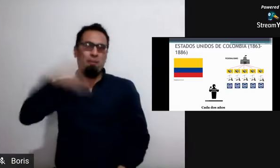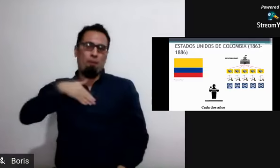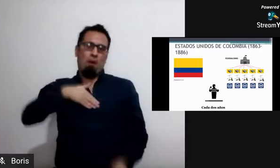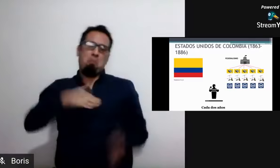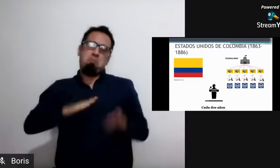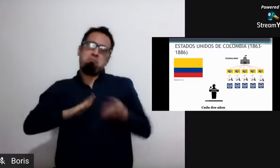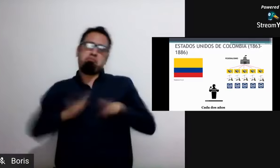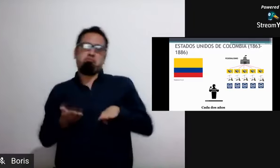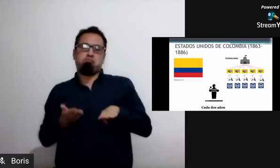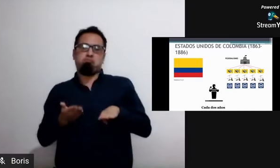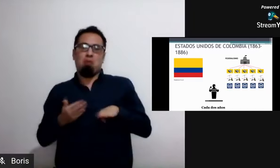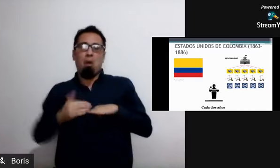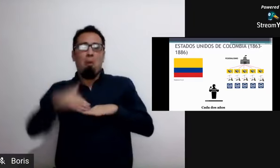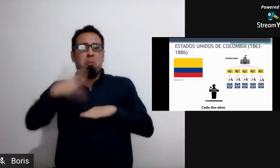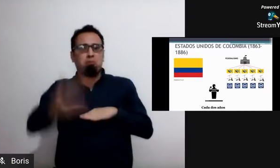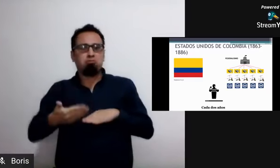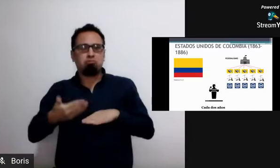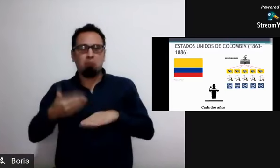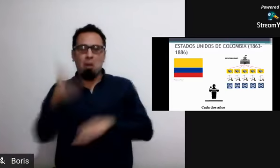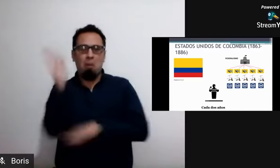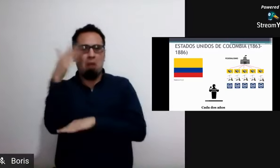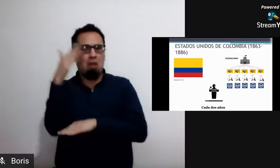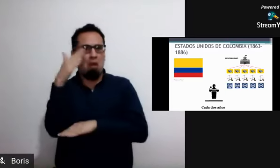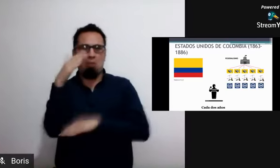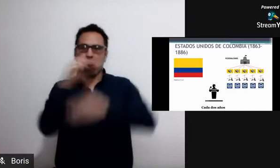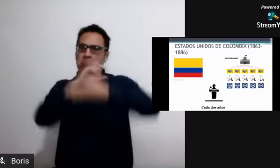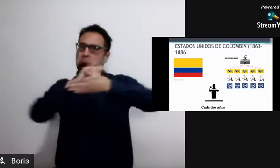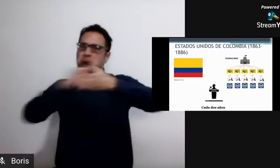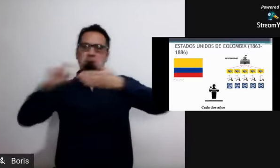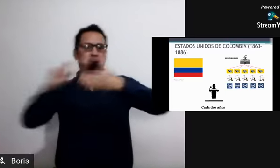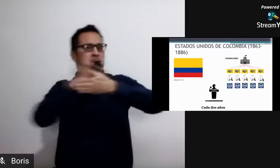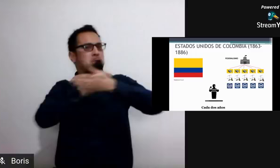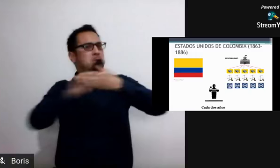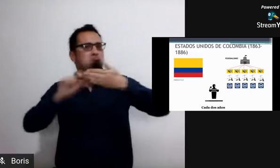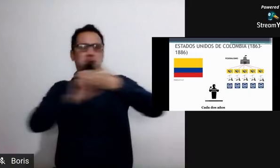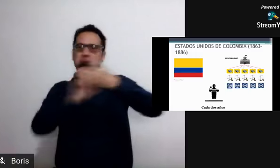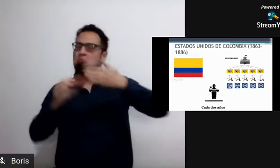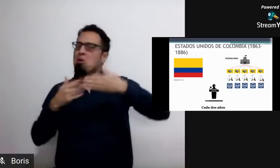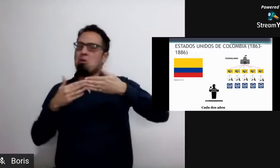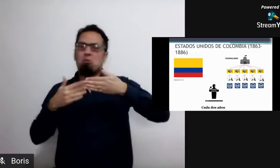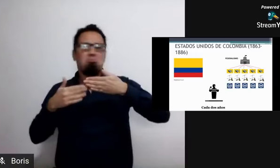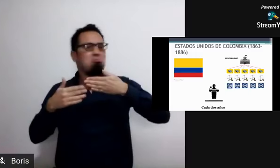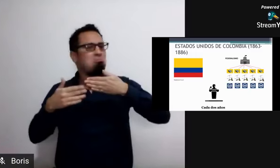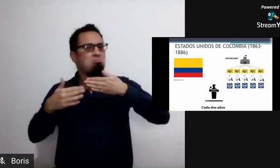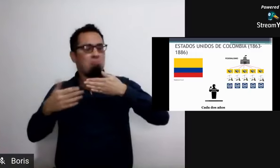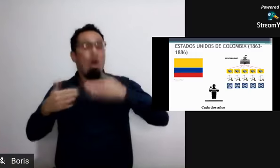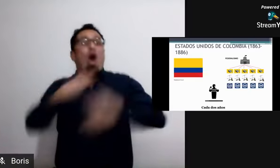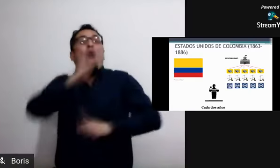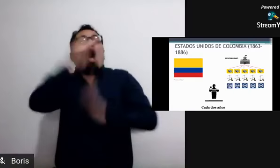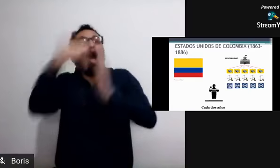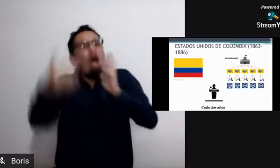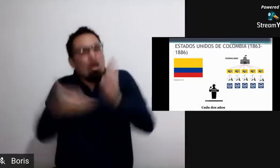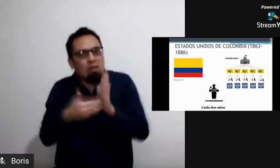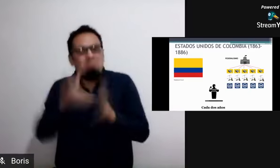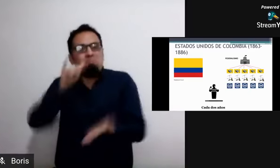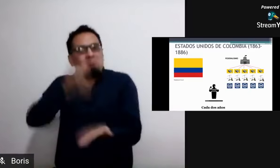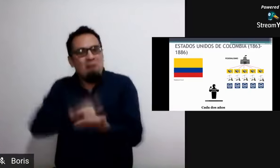ya cambió. Antes a este cambio fallece Simón Bolívar, y la